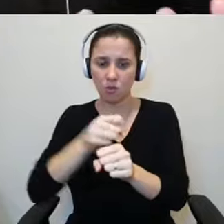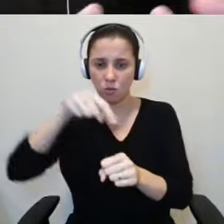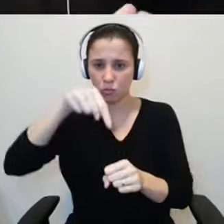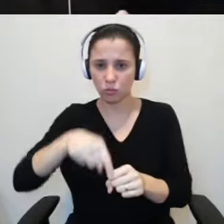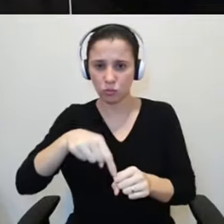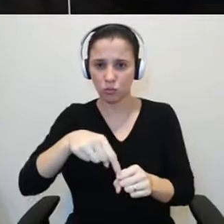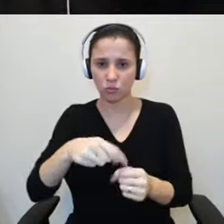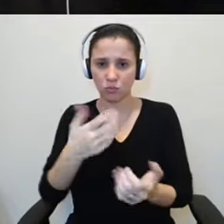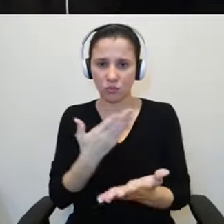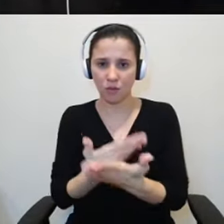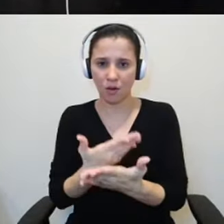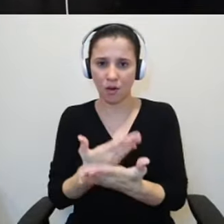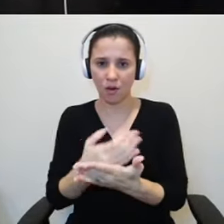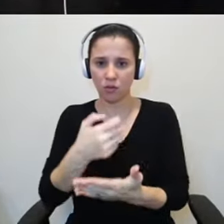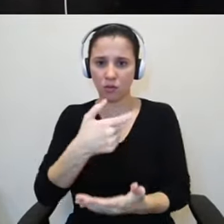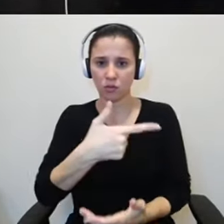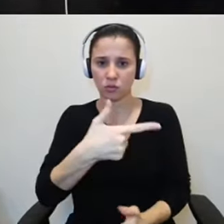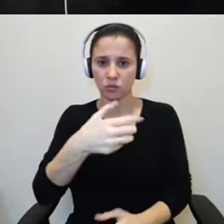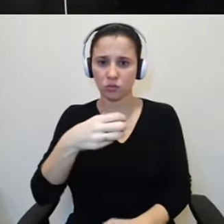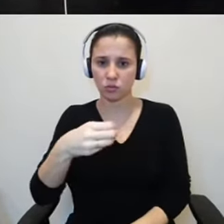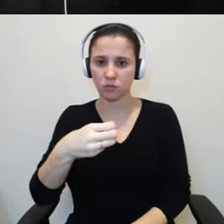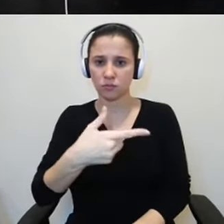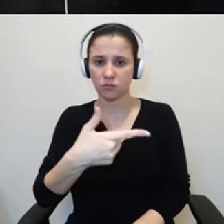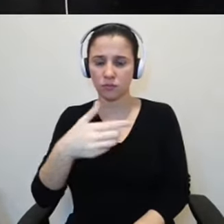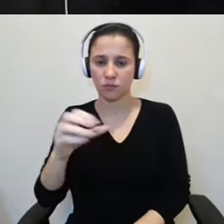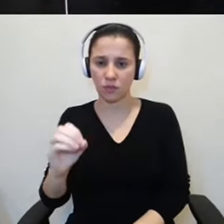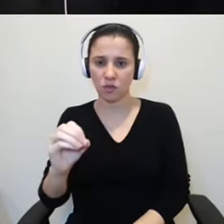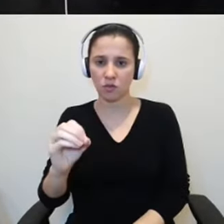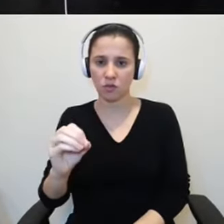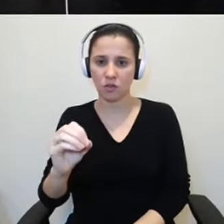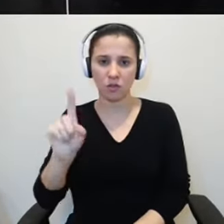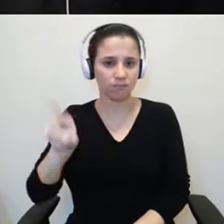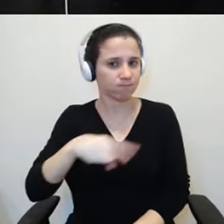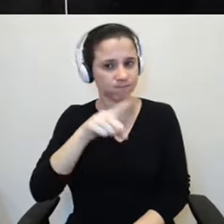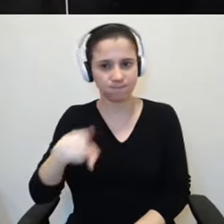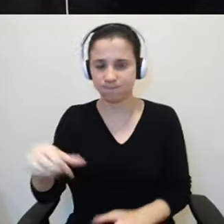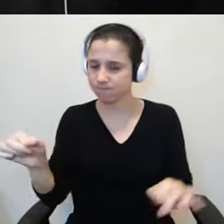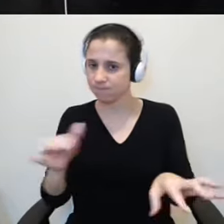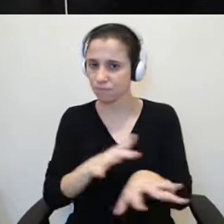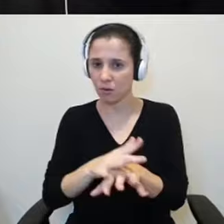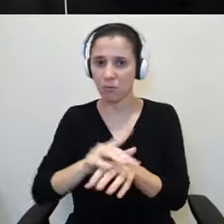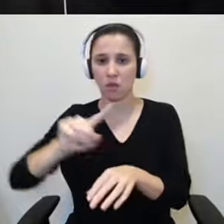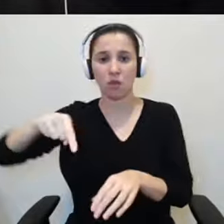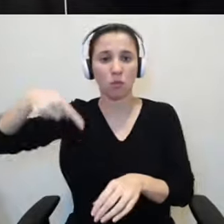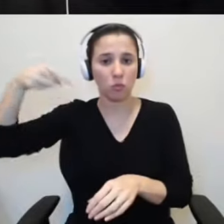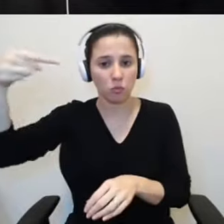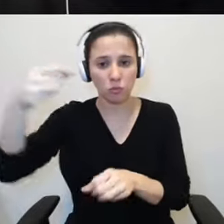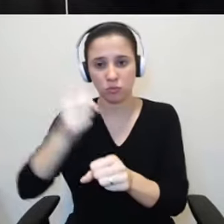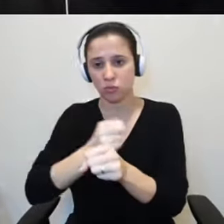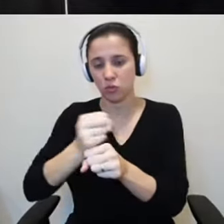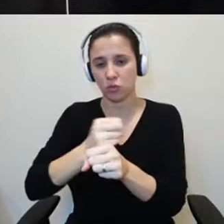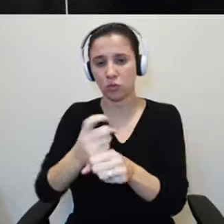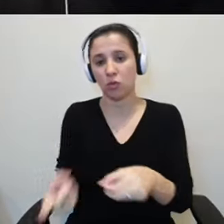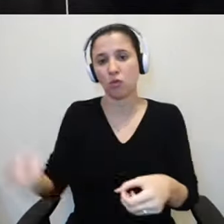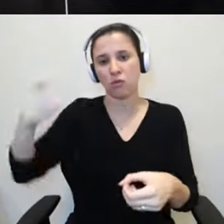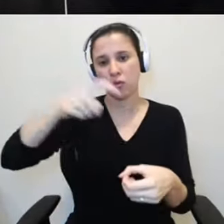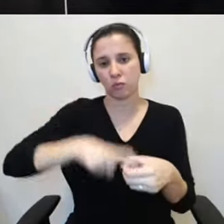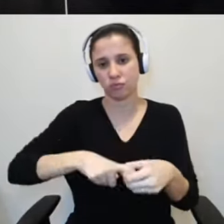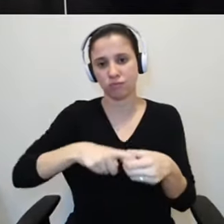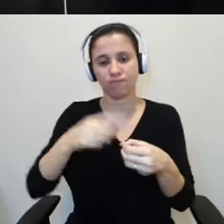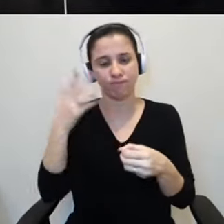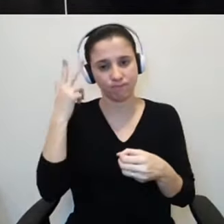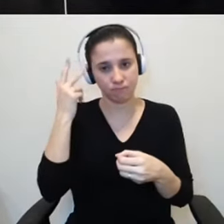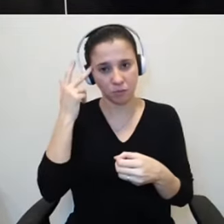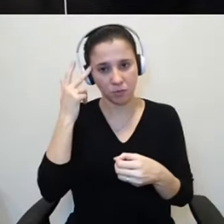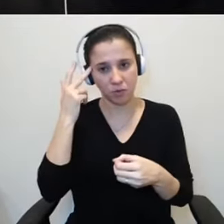toda a questão educacional, nós entendíamos que isso deveria ser uma decisão que viria do MEC, do Ministério